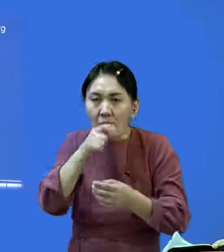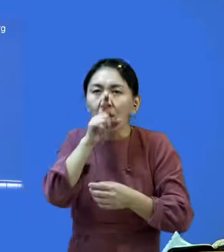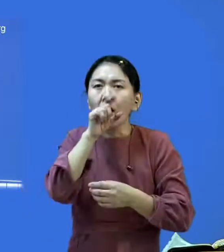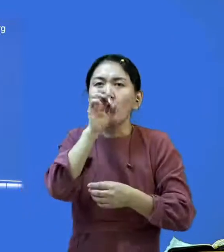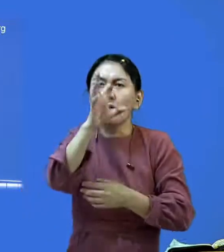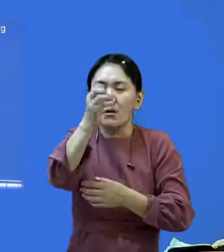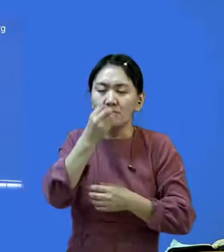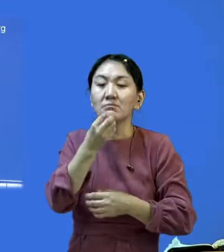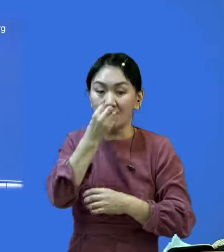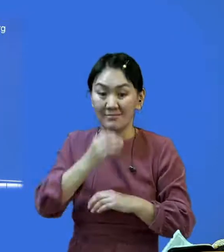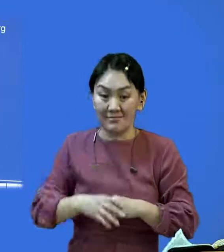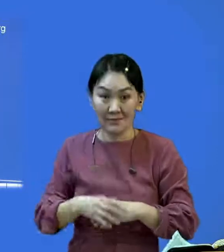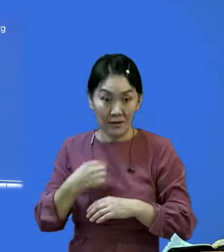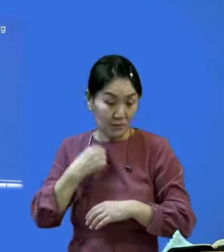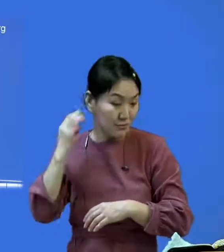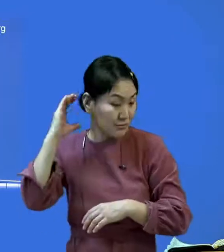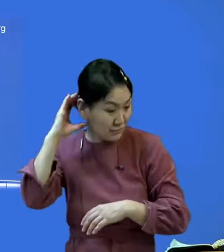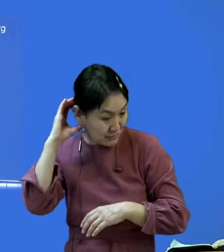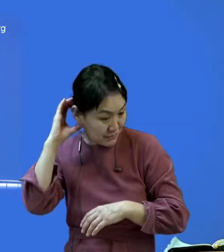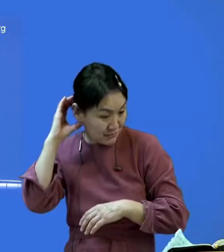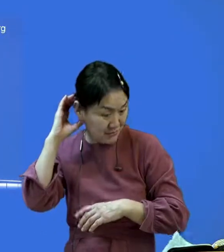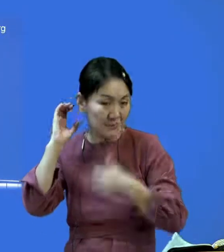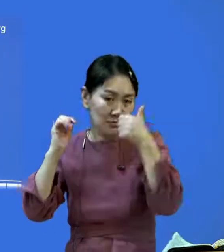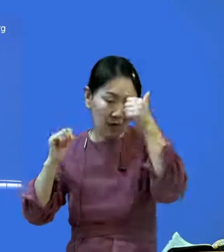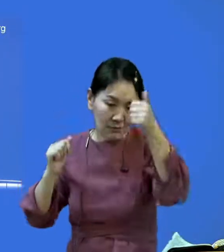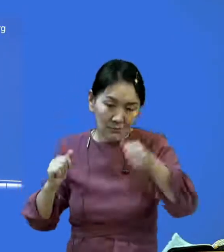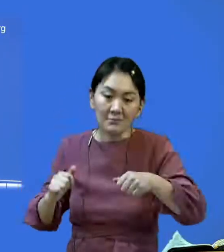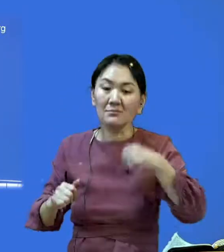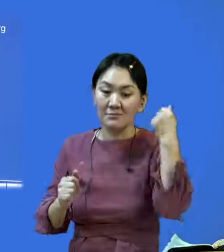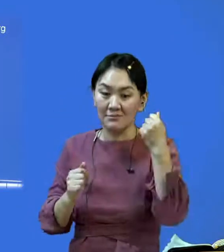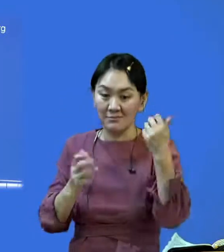Намайг сонсон сонсож сайныг ид. Тийм ээ.